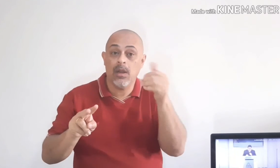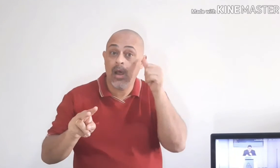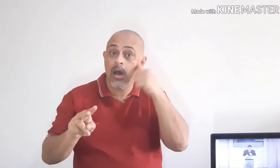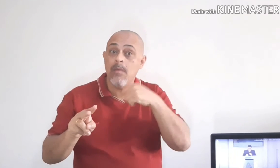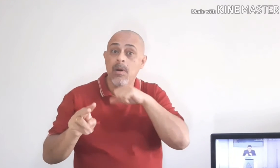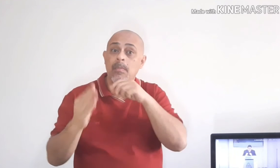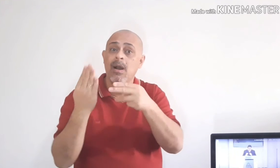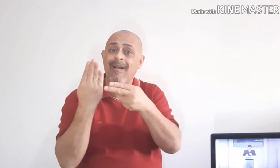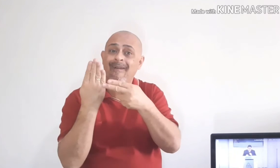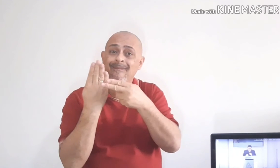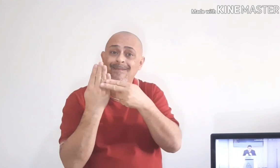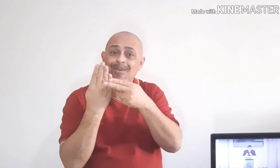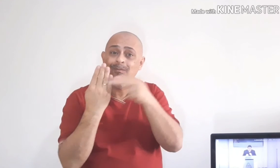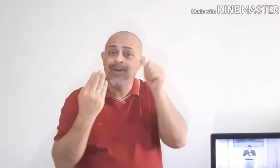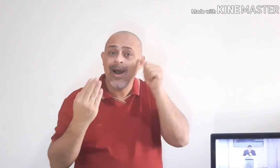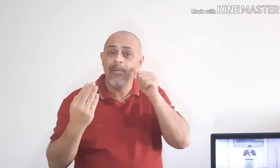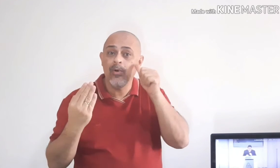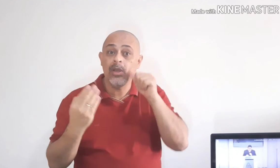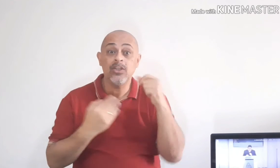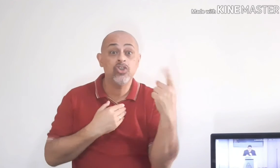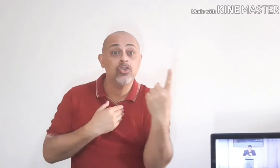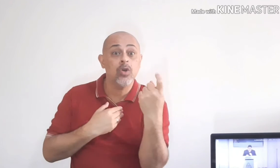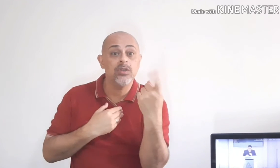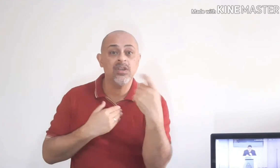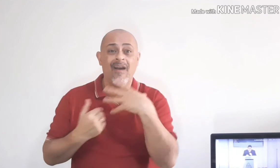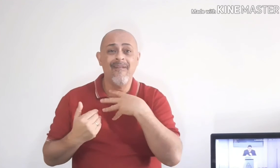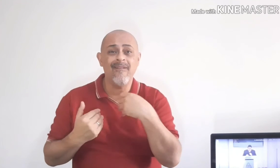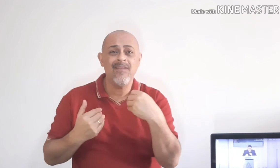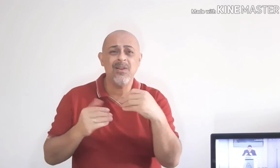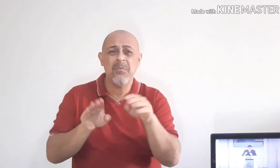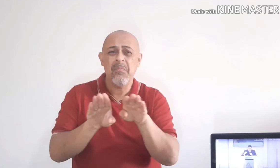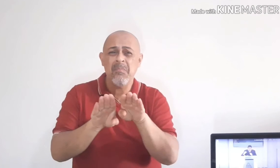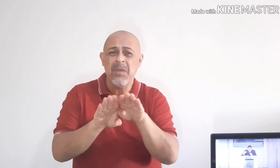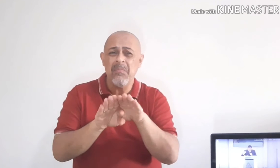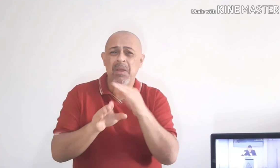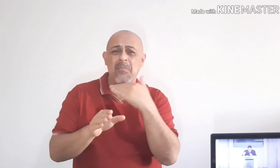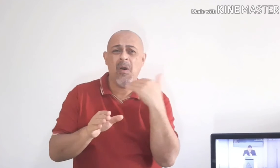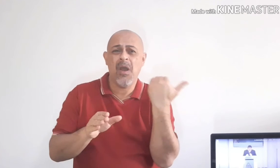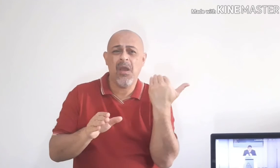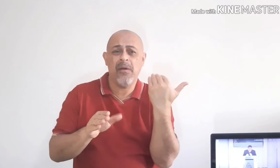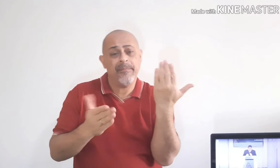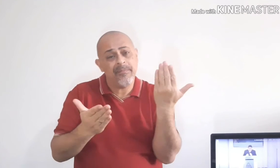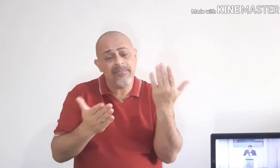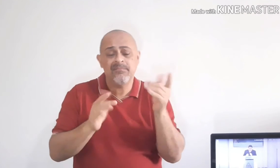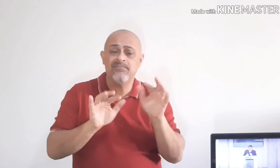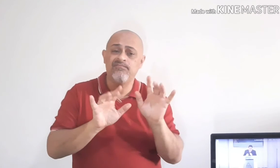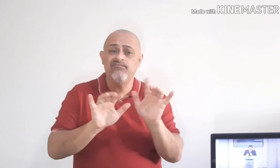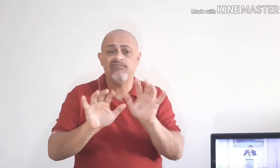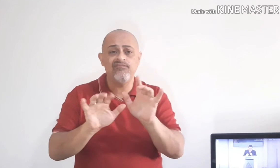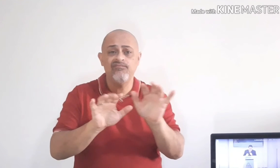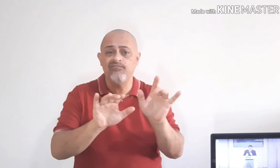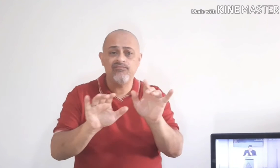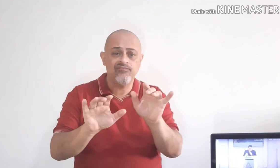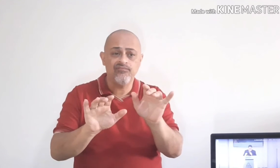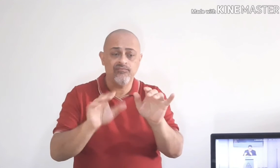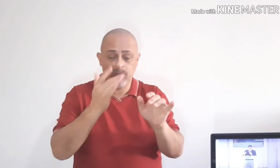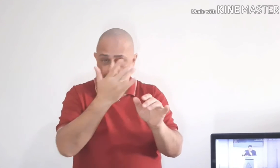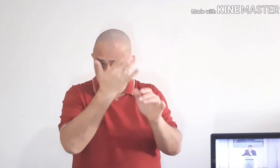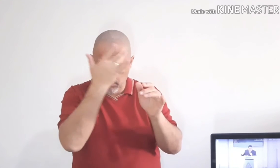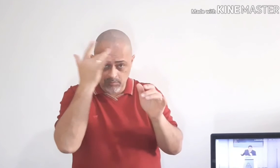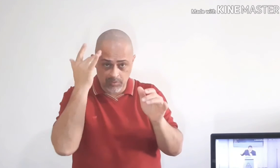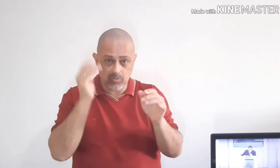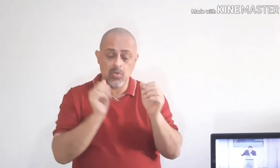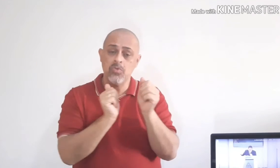multidão da cidade ia com ela. Então vem uma multidão com Jesus, porque a Bíblia